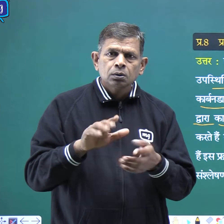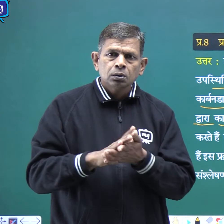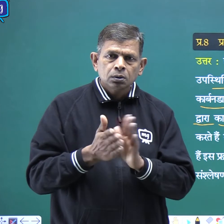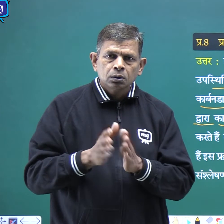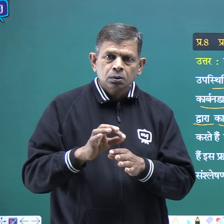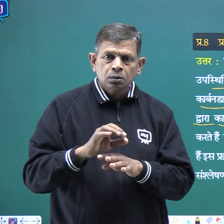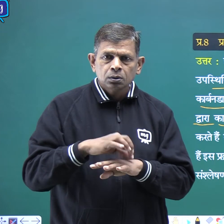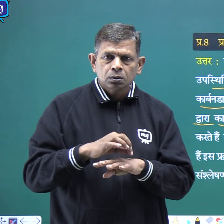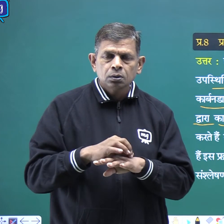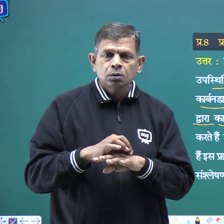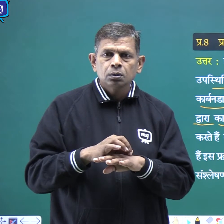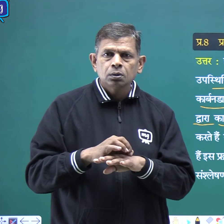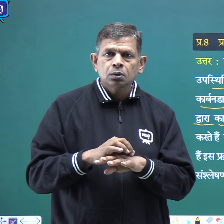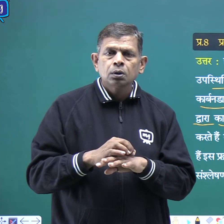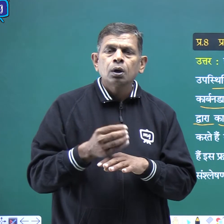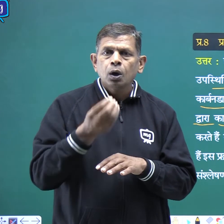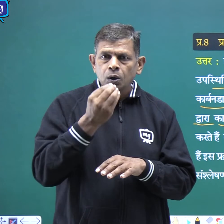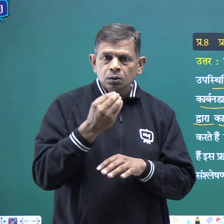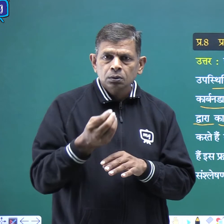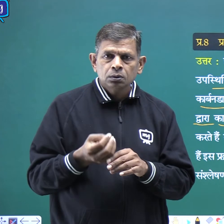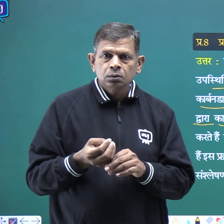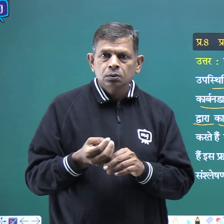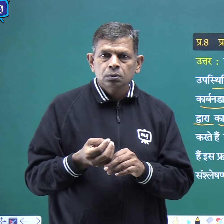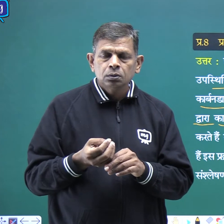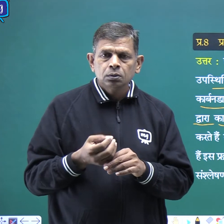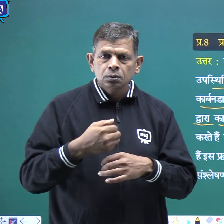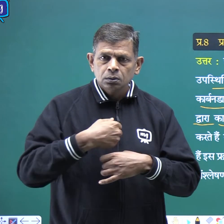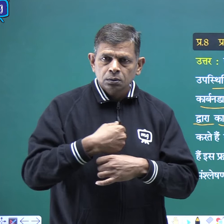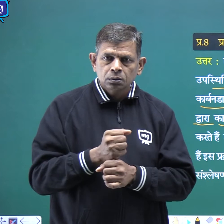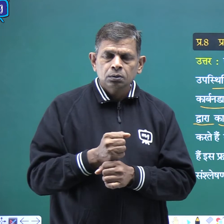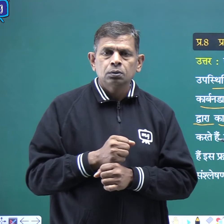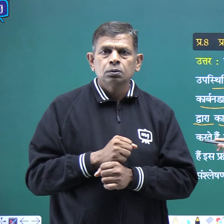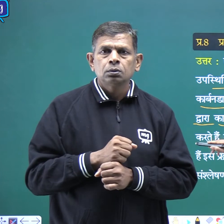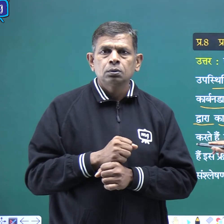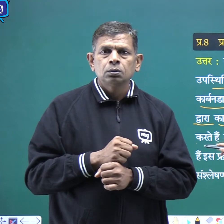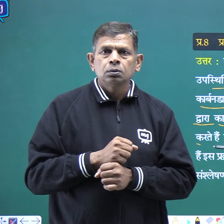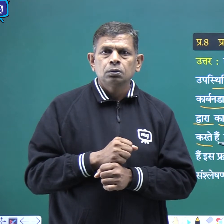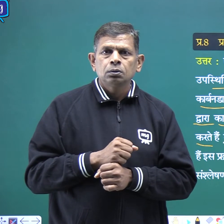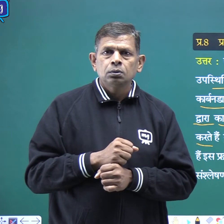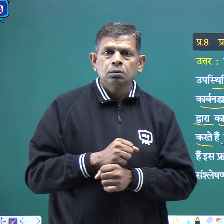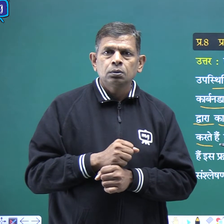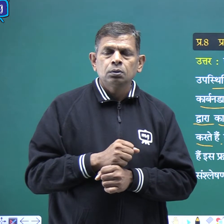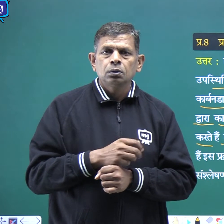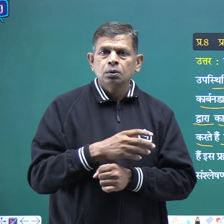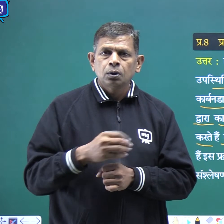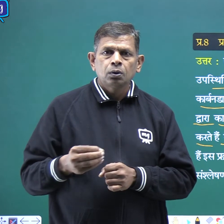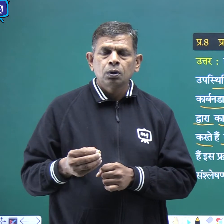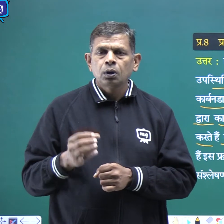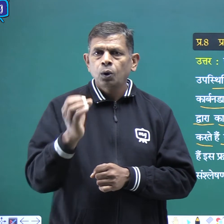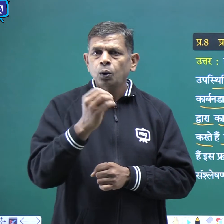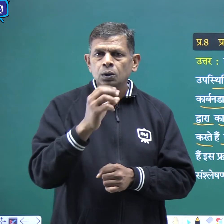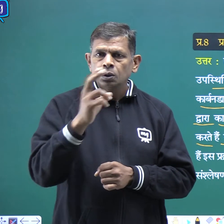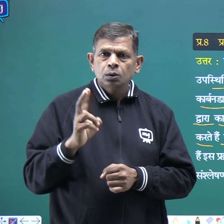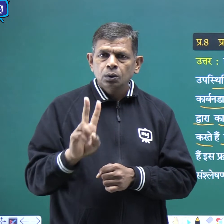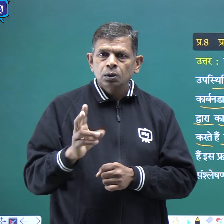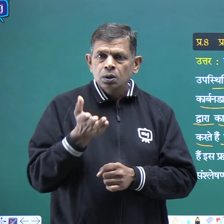कार्बोहाइड्रेट भोजन का निर्माण करते हैं। वो ऑक्सीजन गैस